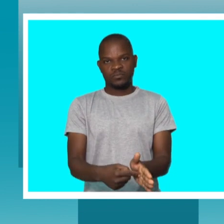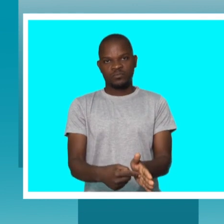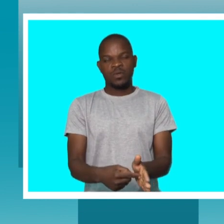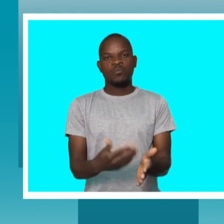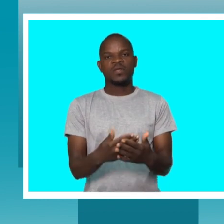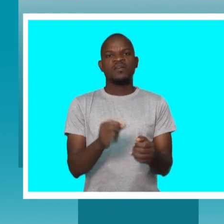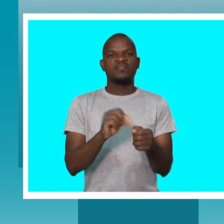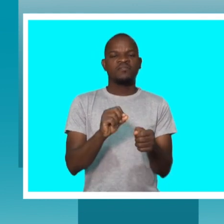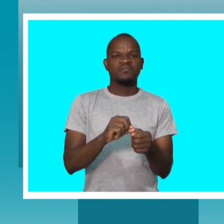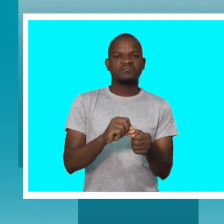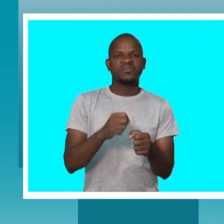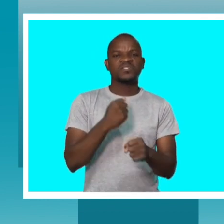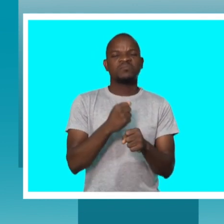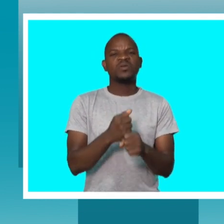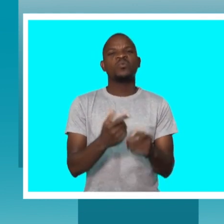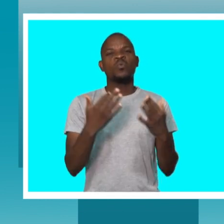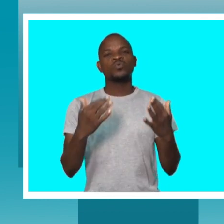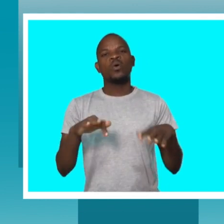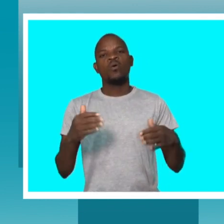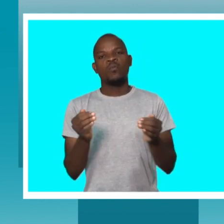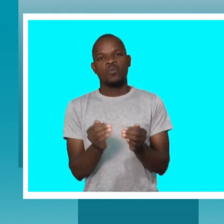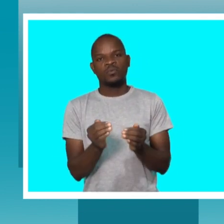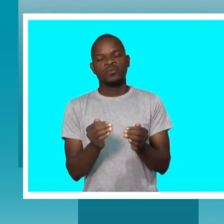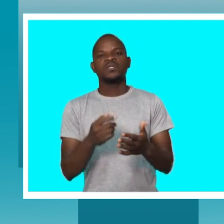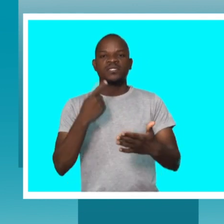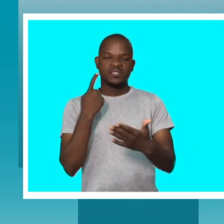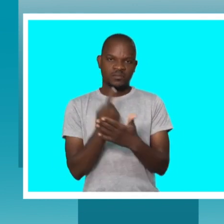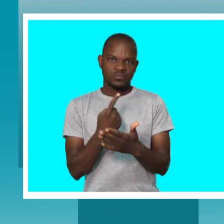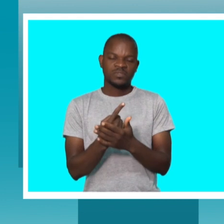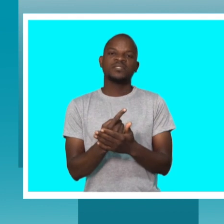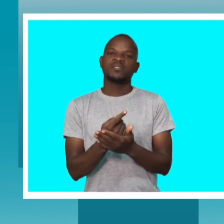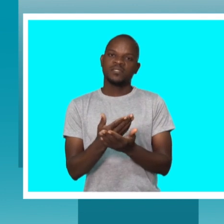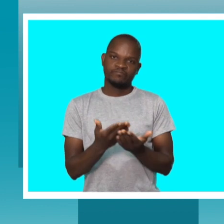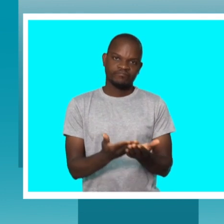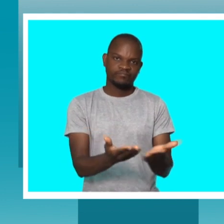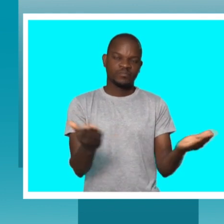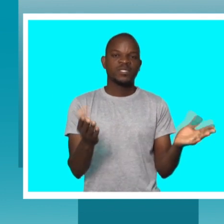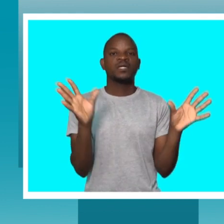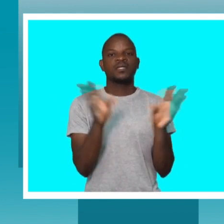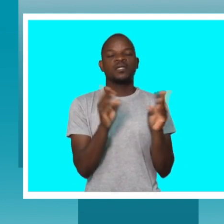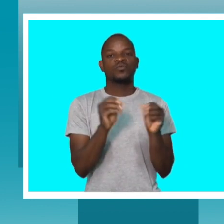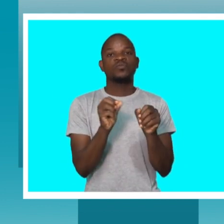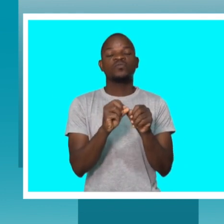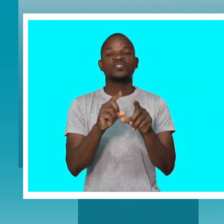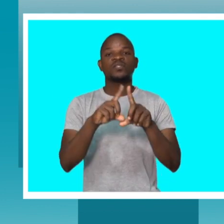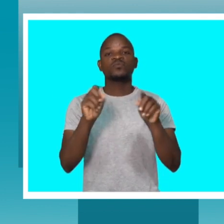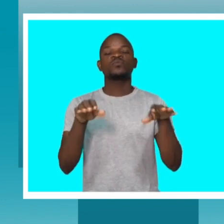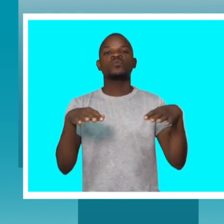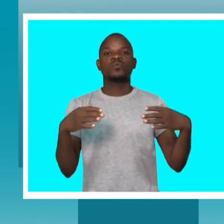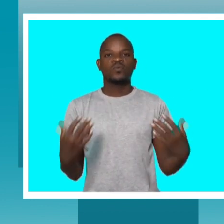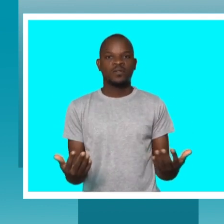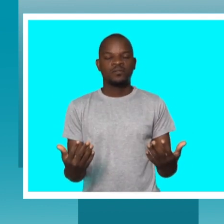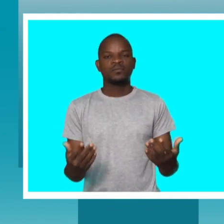Fez pouco, fez muito, mas é importante apresentar o que é que Moçambique fez.